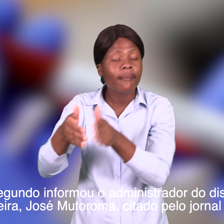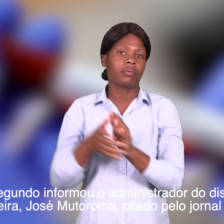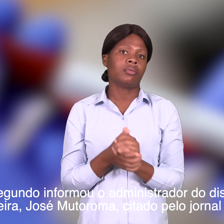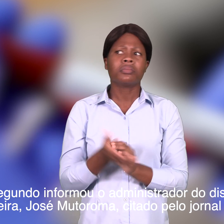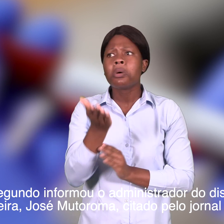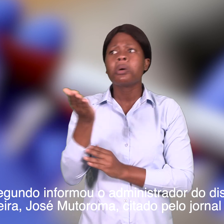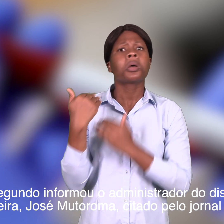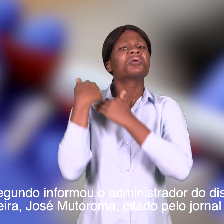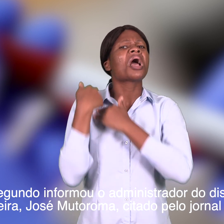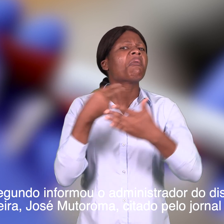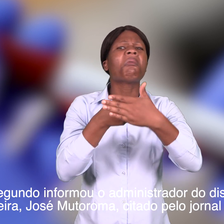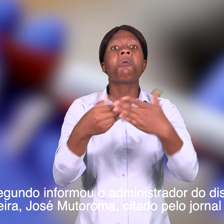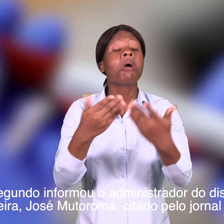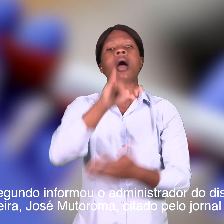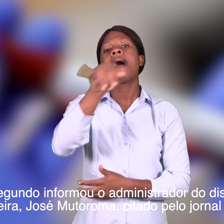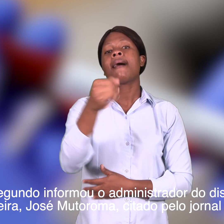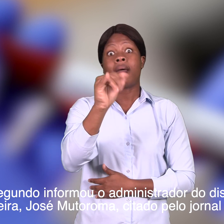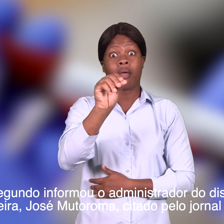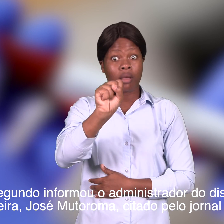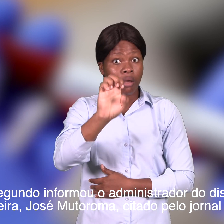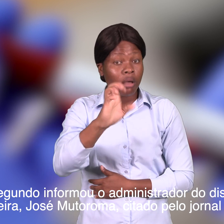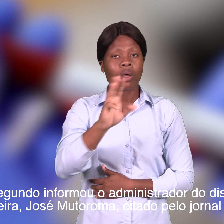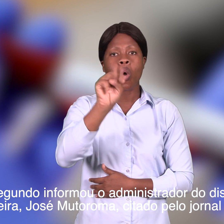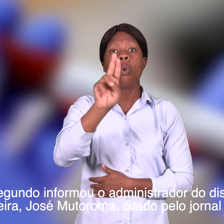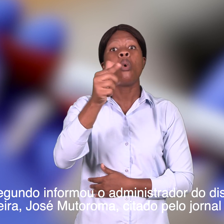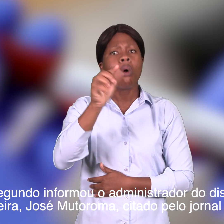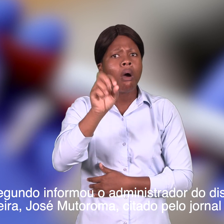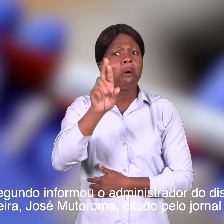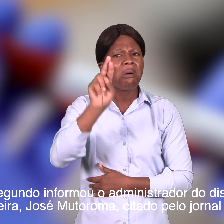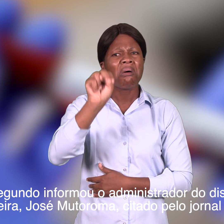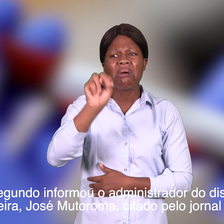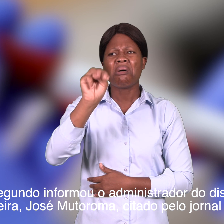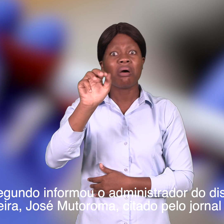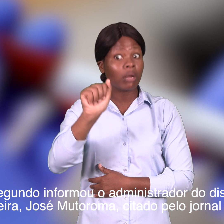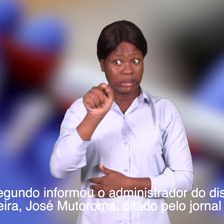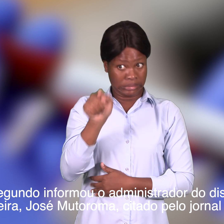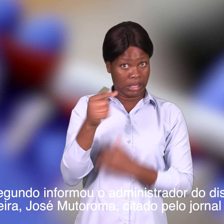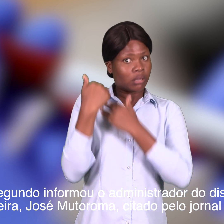informou o administrador do distrito da Beira, José Motoroma, citado pelo Jornal Notícias.